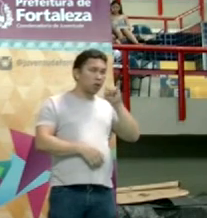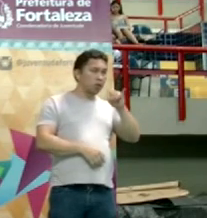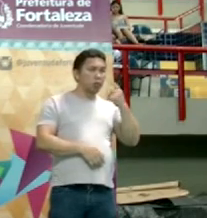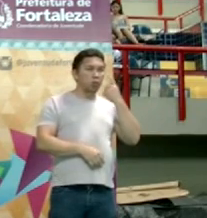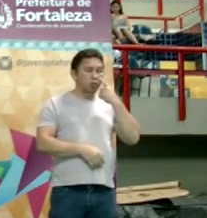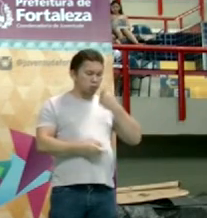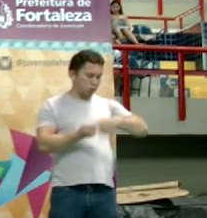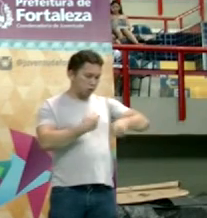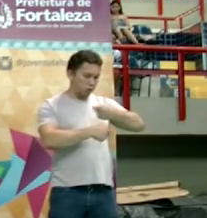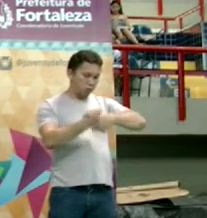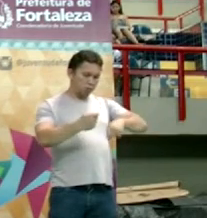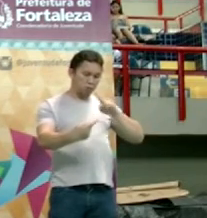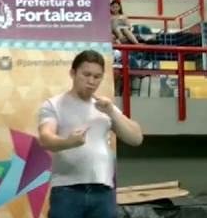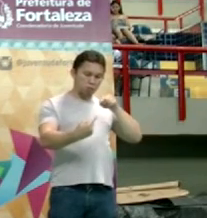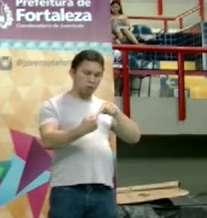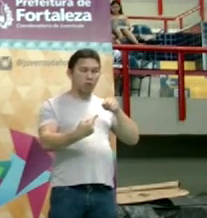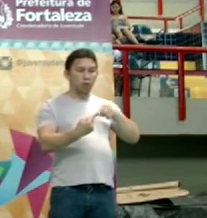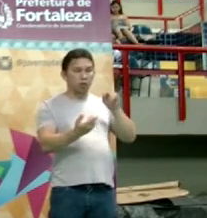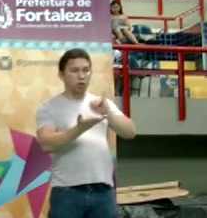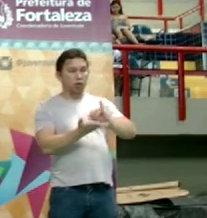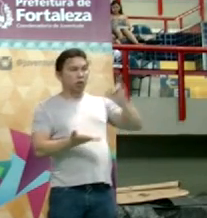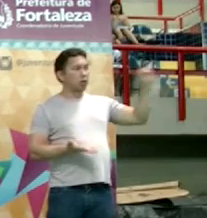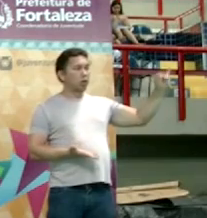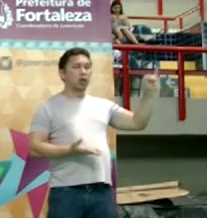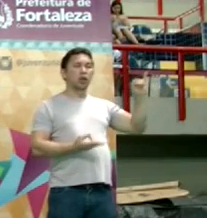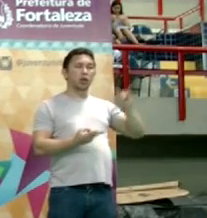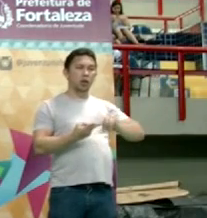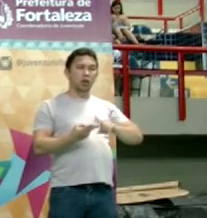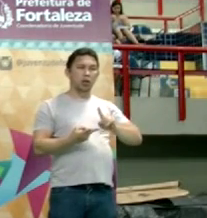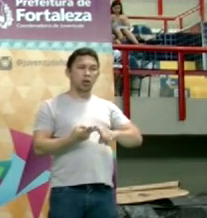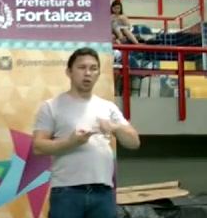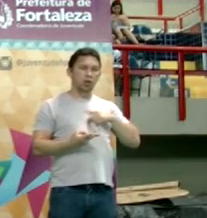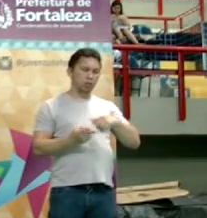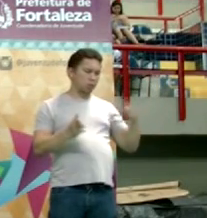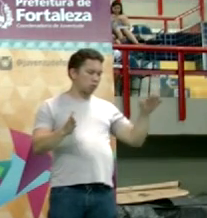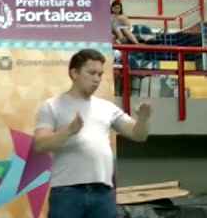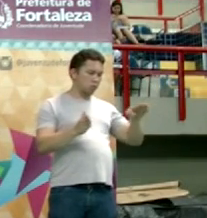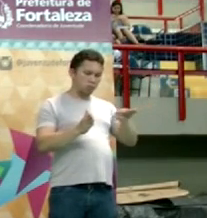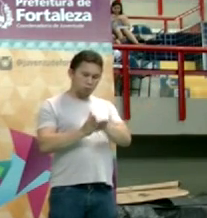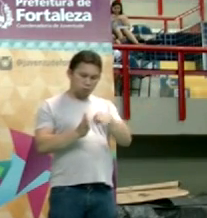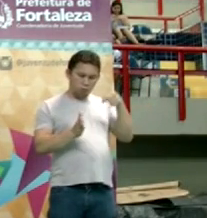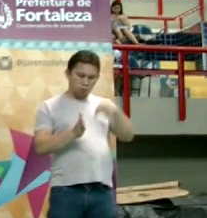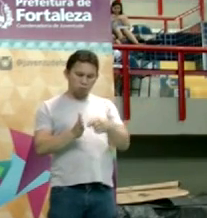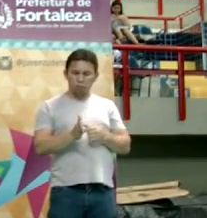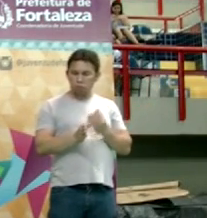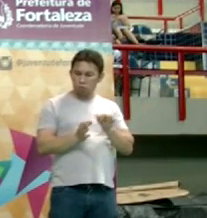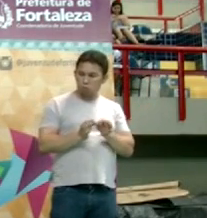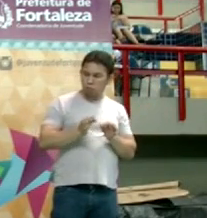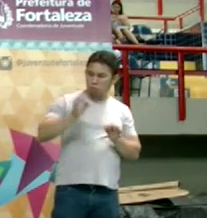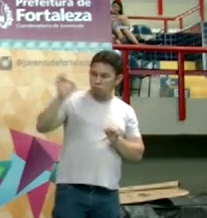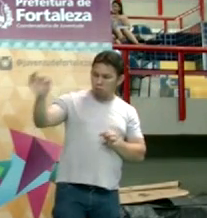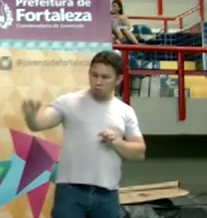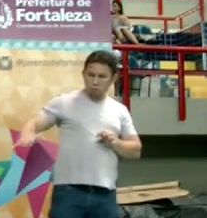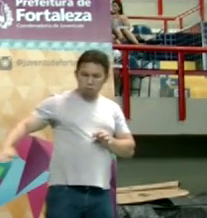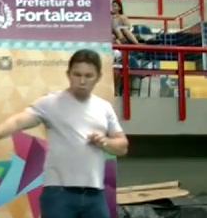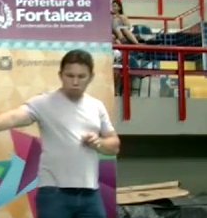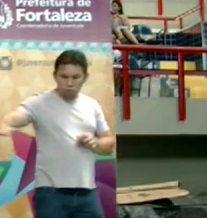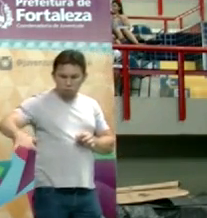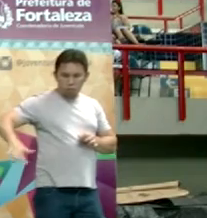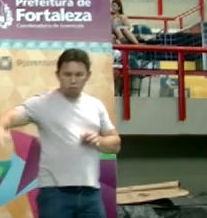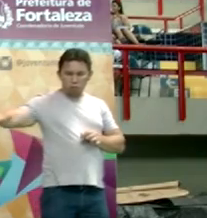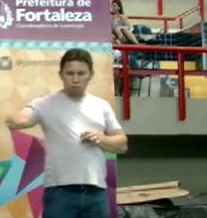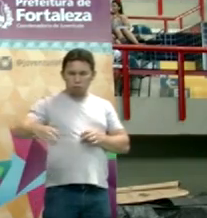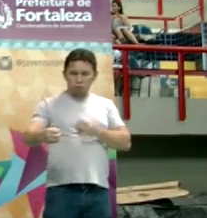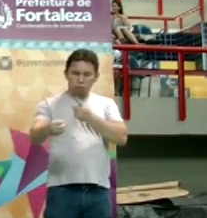nossa economia é voltada para exportação e tem que sair pelo Porto de Santos e a produção é feita lá, olha ali no mapa, a produção